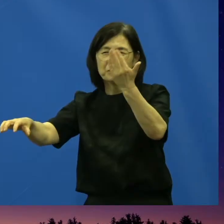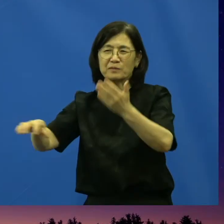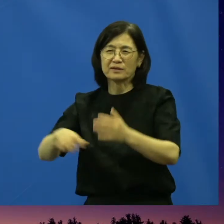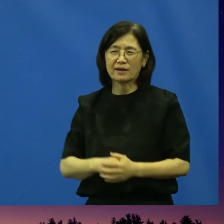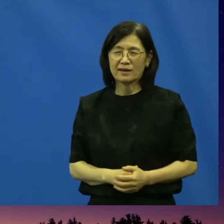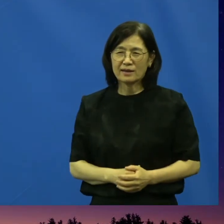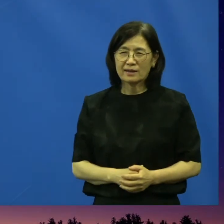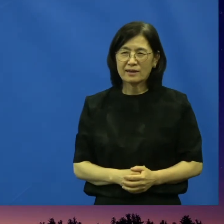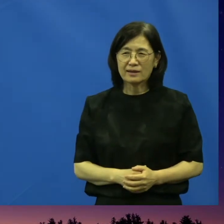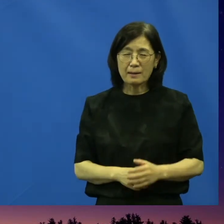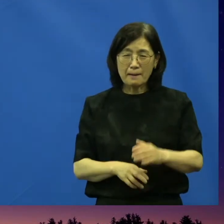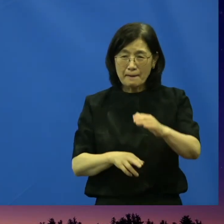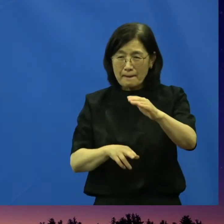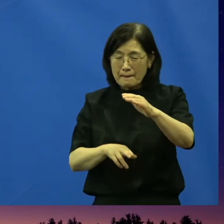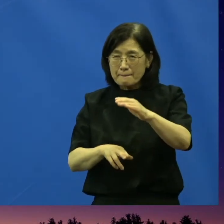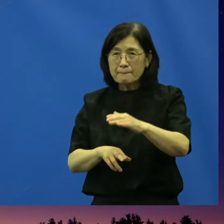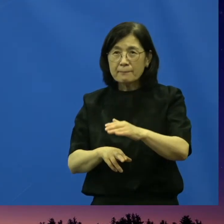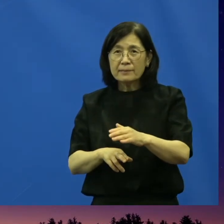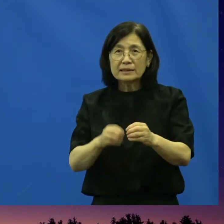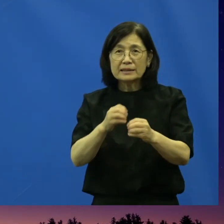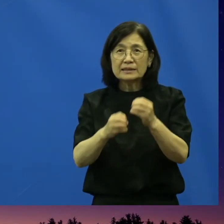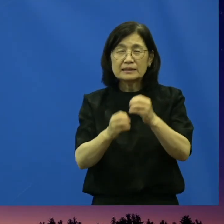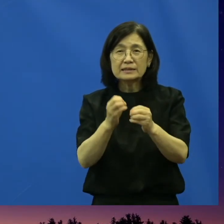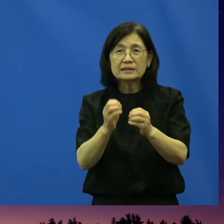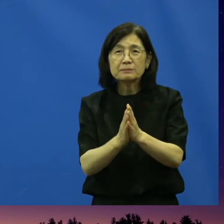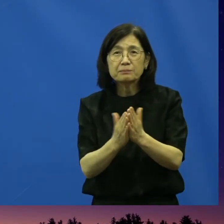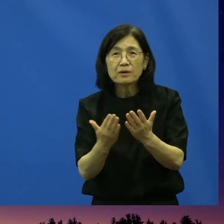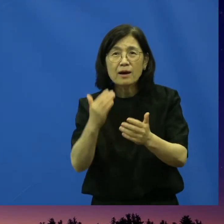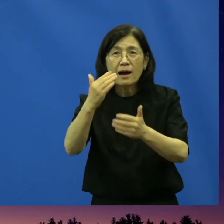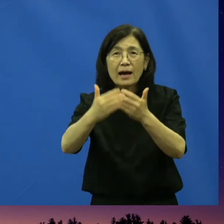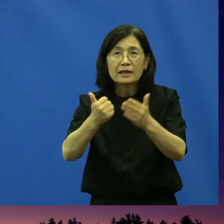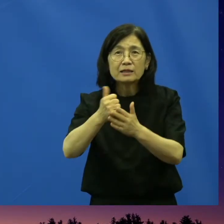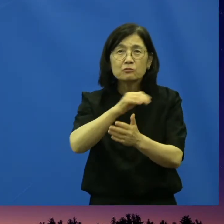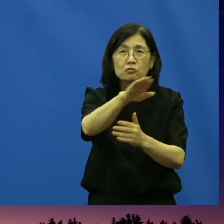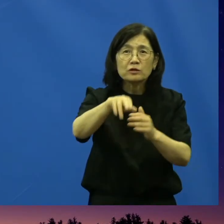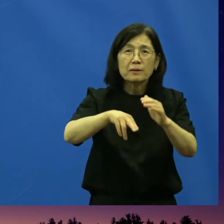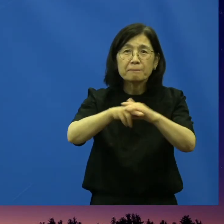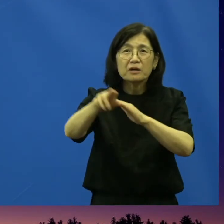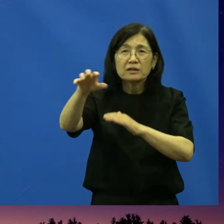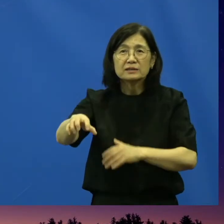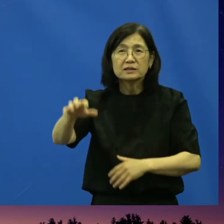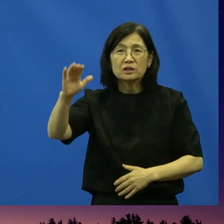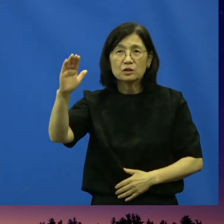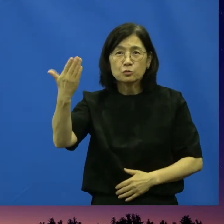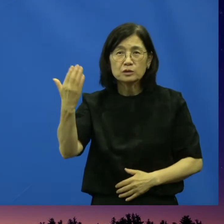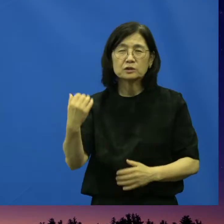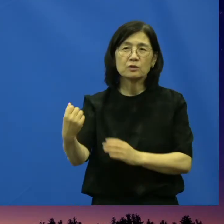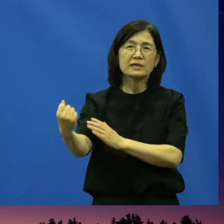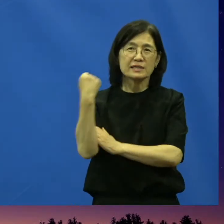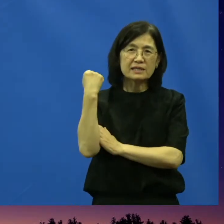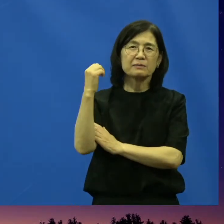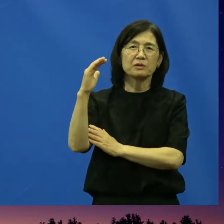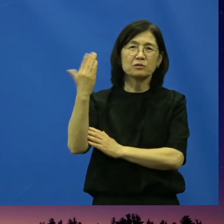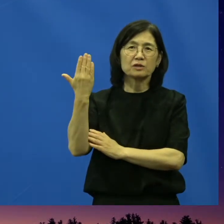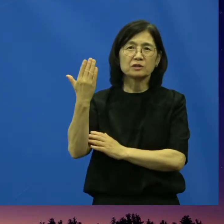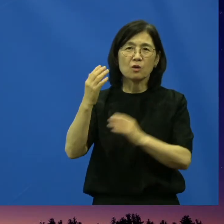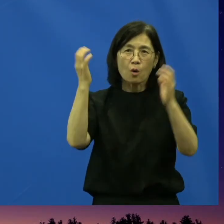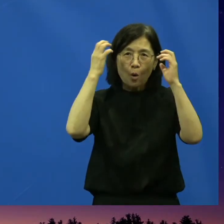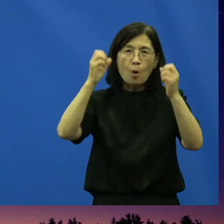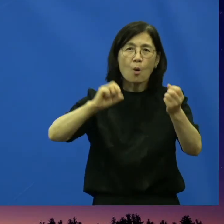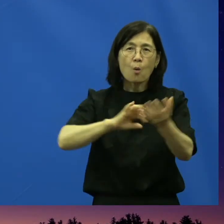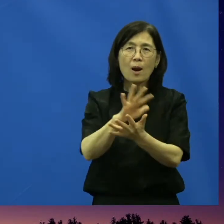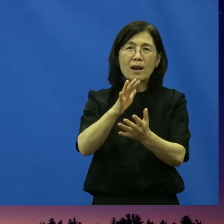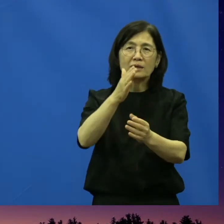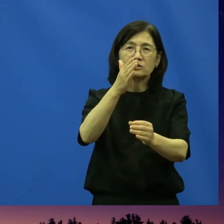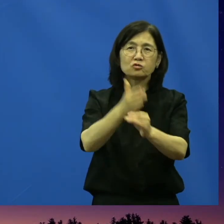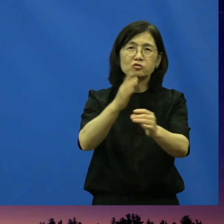여러분. 시편 46편 1절, 하나님은 우리의 피난처시요 힘이시니 환난 중에